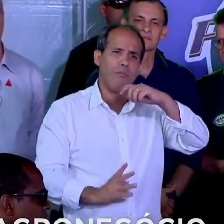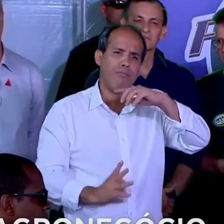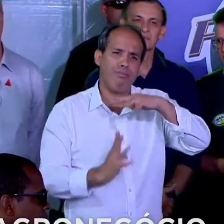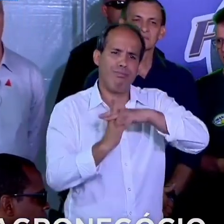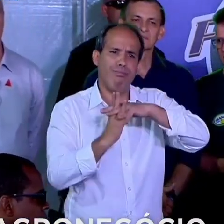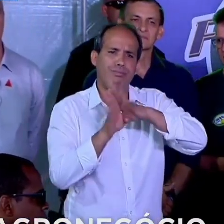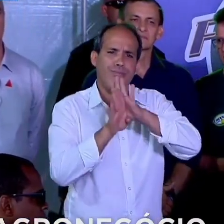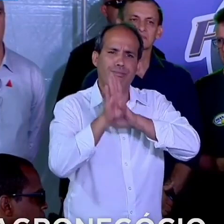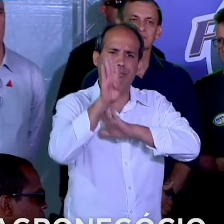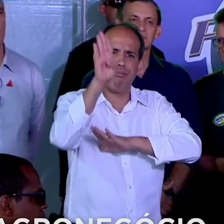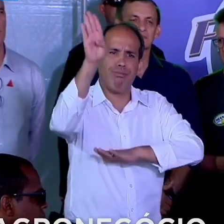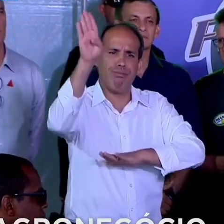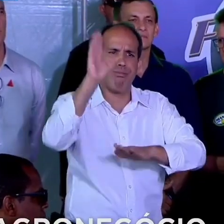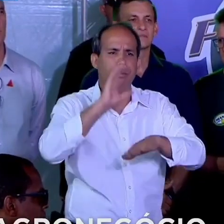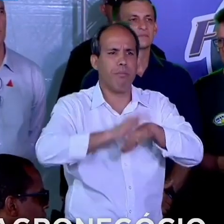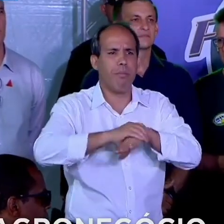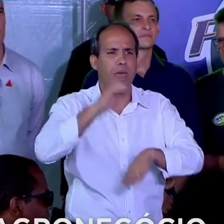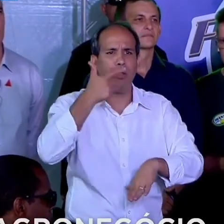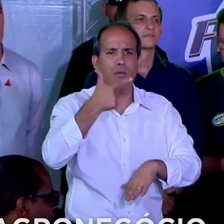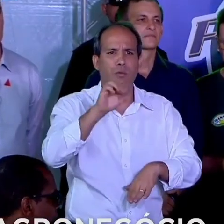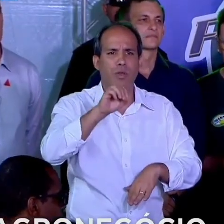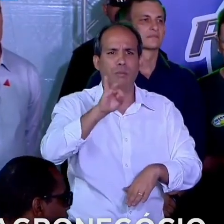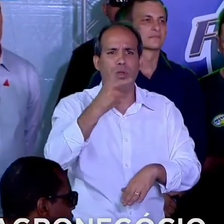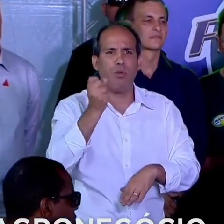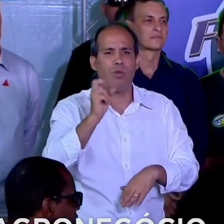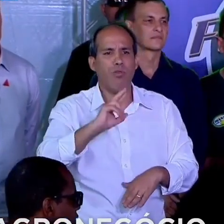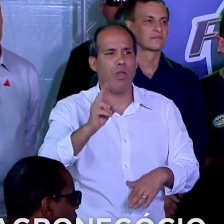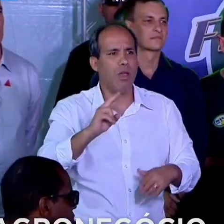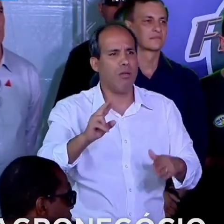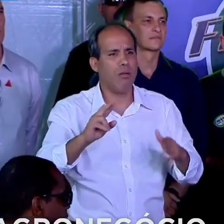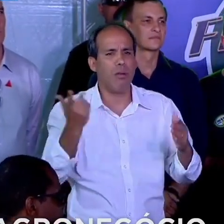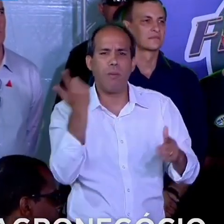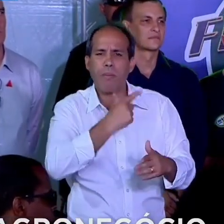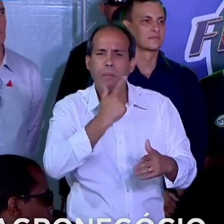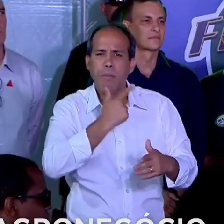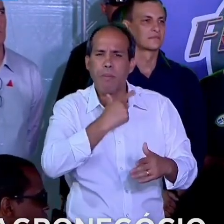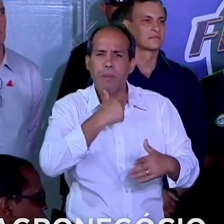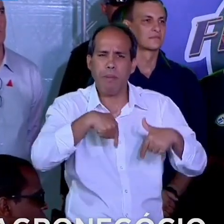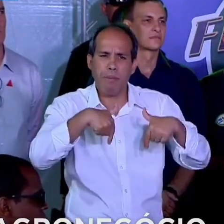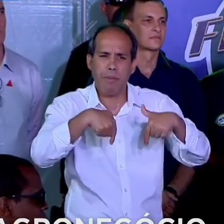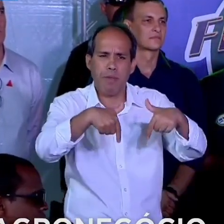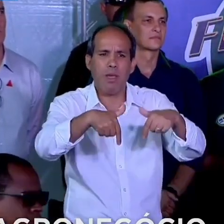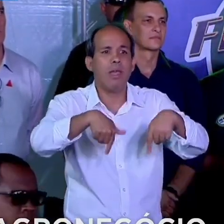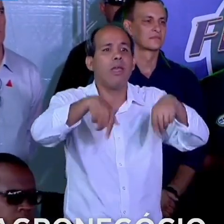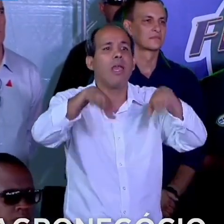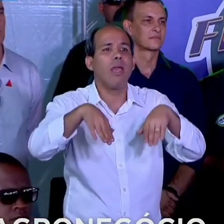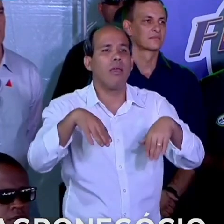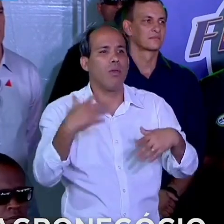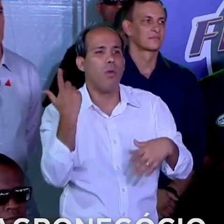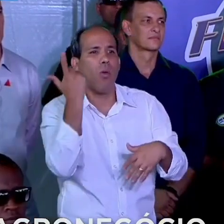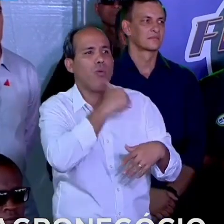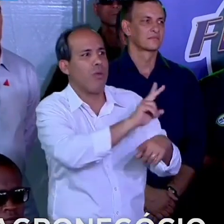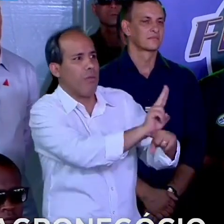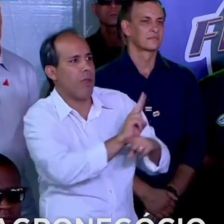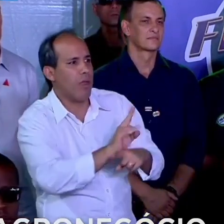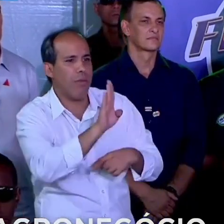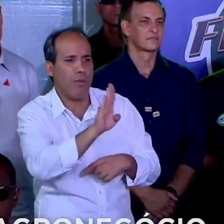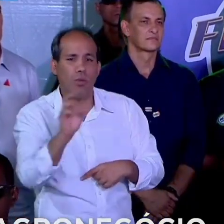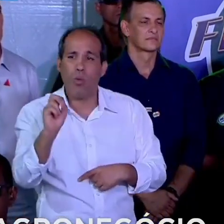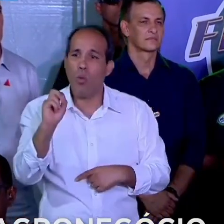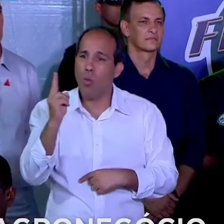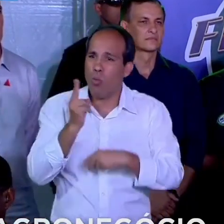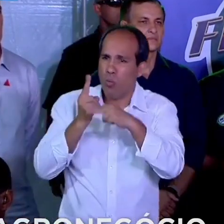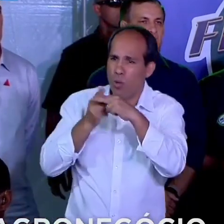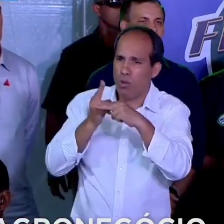Isso potencializa recursos na ordem de 20 bilhões de reais para equalização de quem tomou empréstimo no Banco do Brasil ou